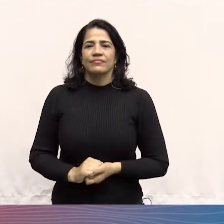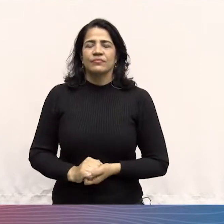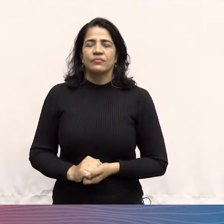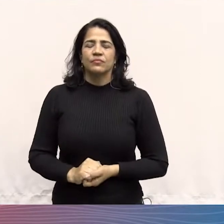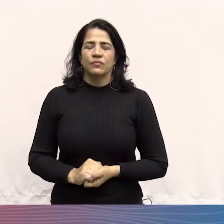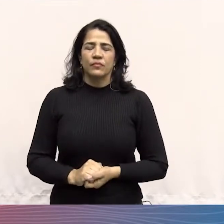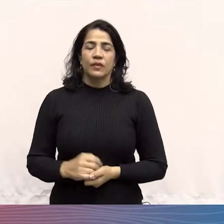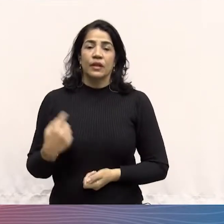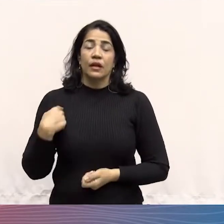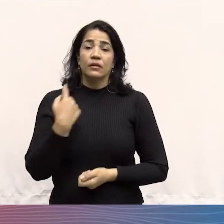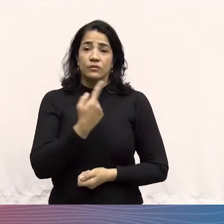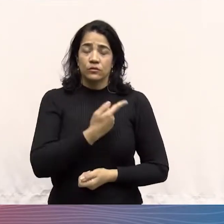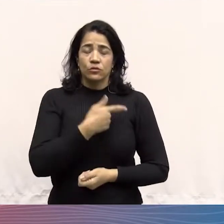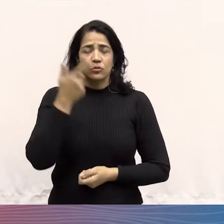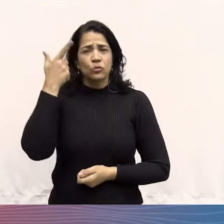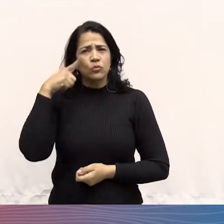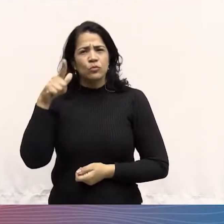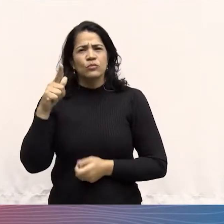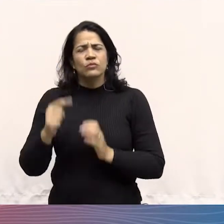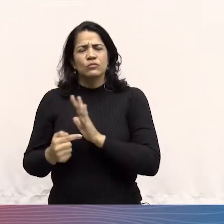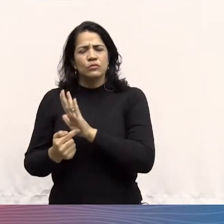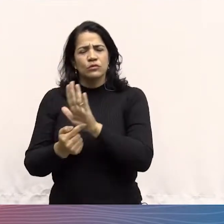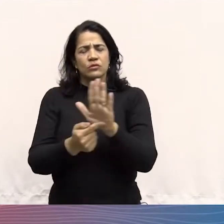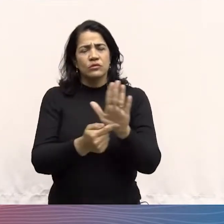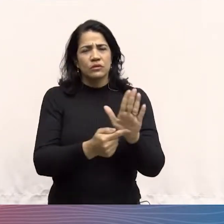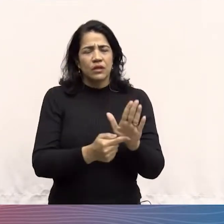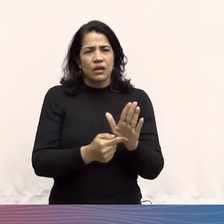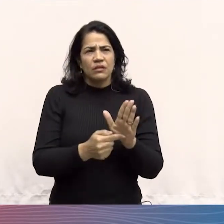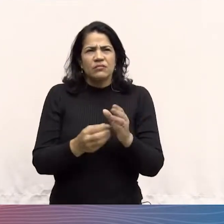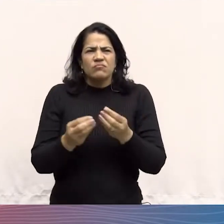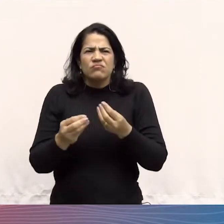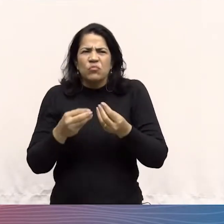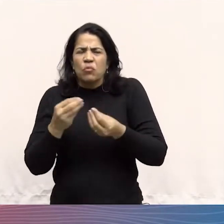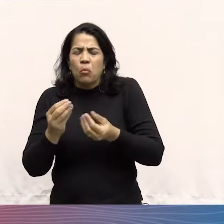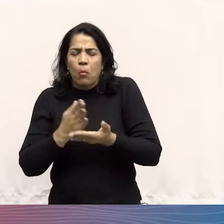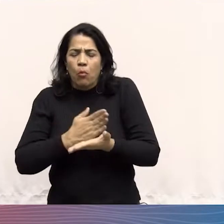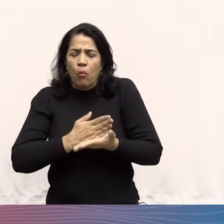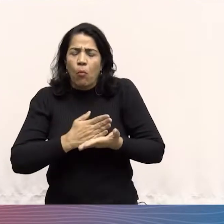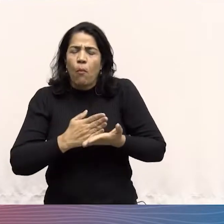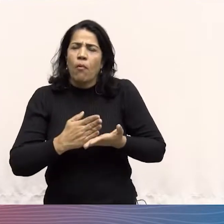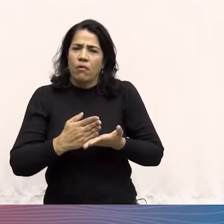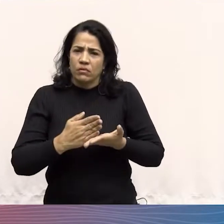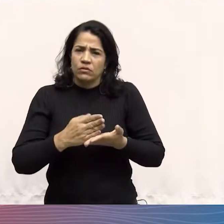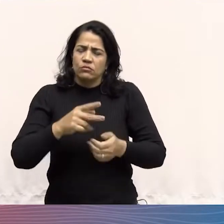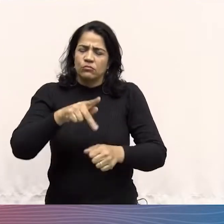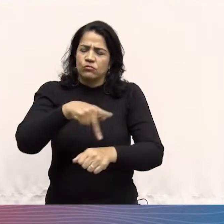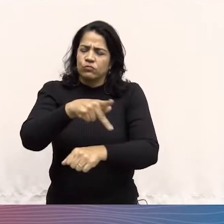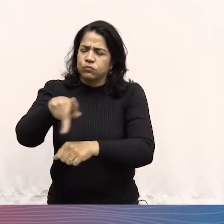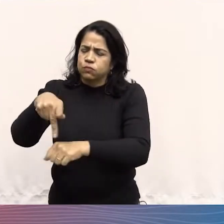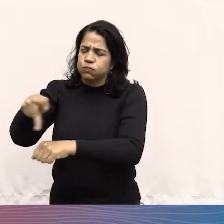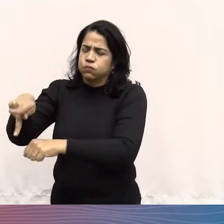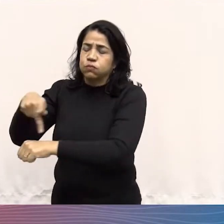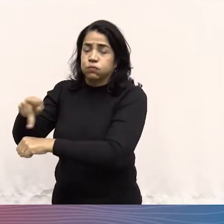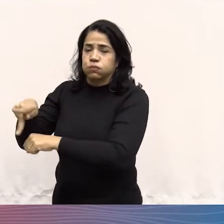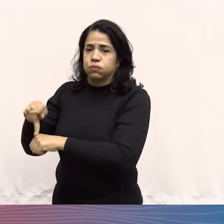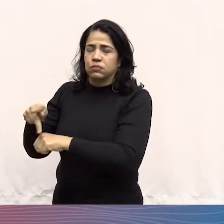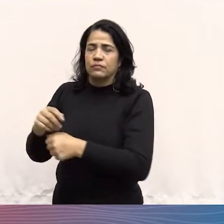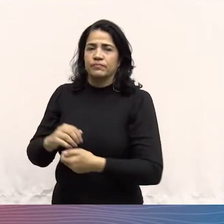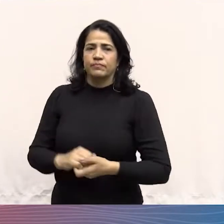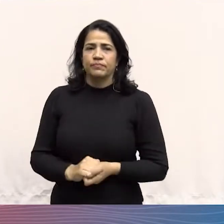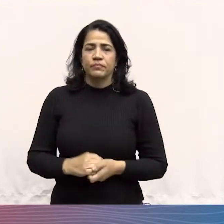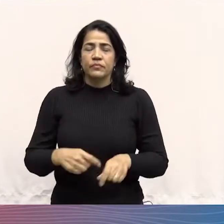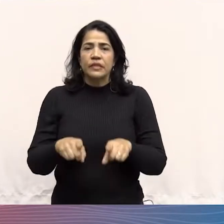um pouco como surgiu as nações e como eles